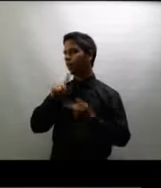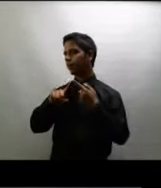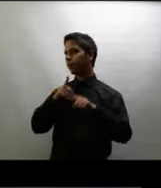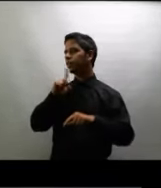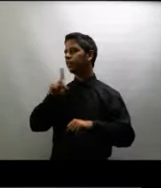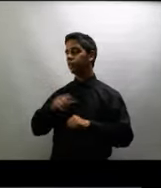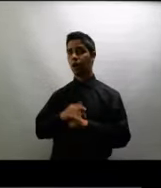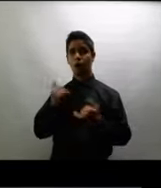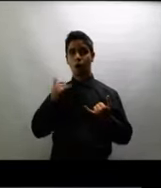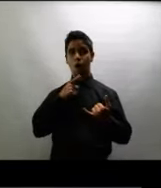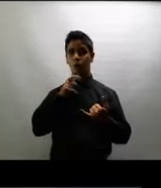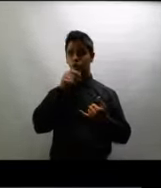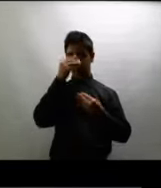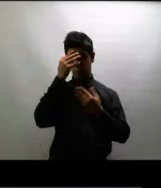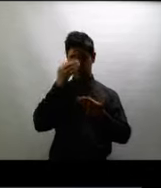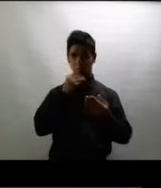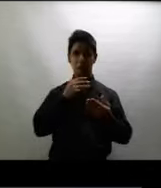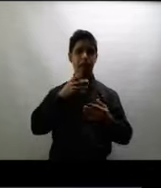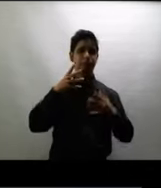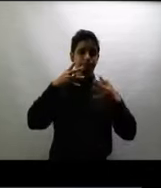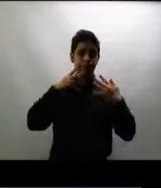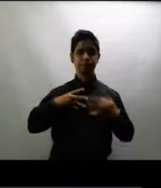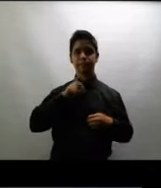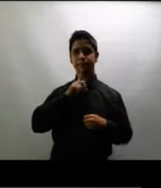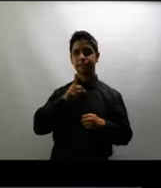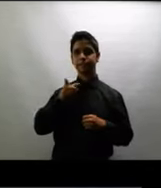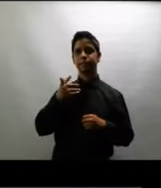En una nota un poquito más triste, ¿verdad? Pues perdimos